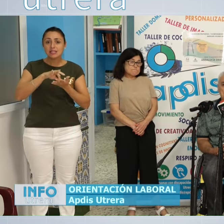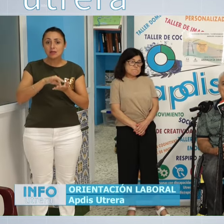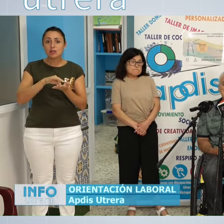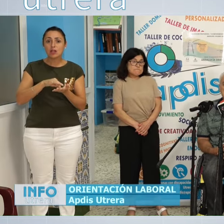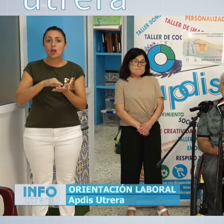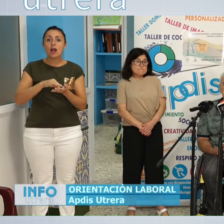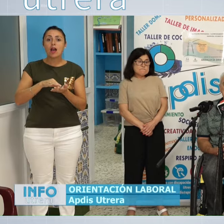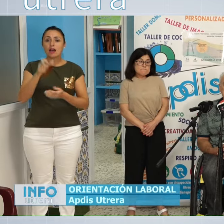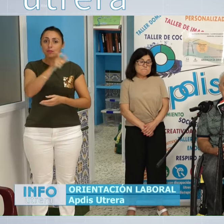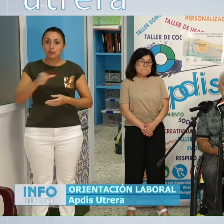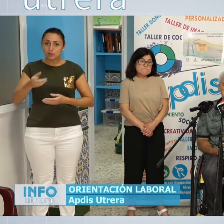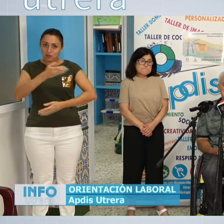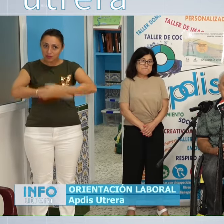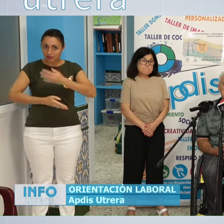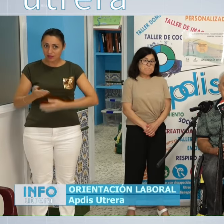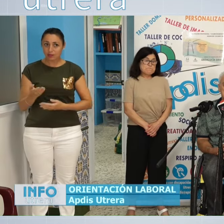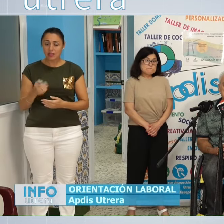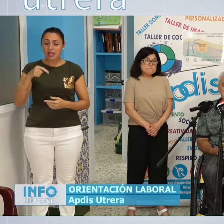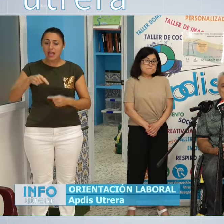discapacidad, ¿no? Concretamente este año,